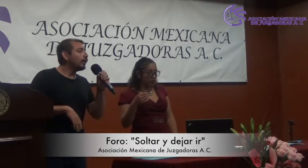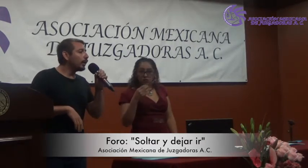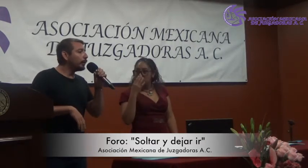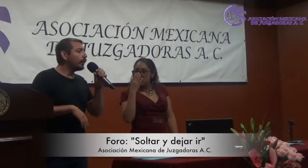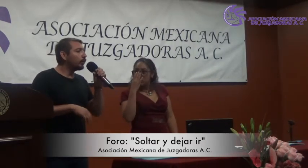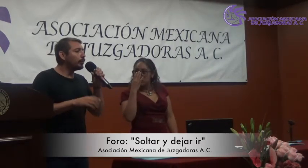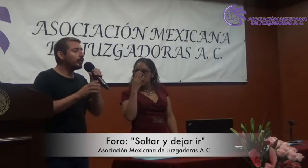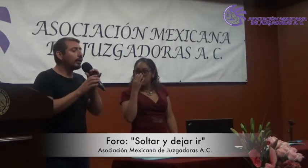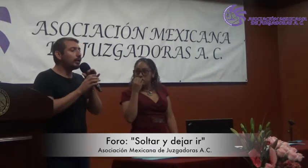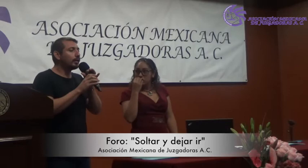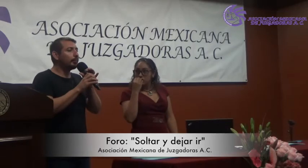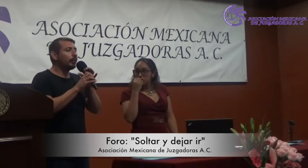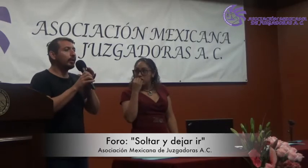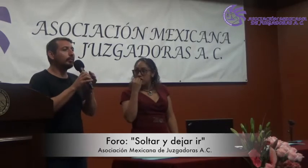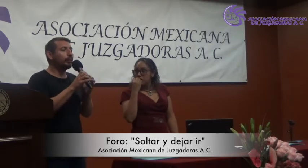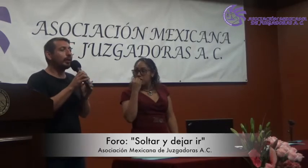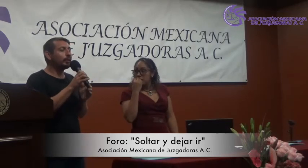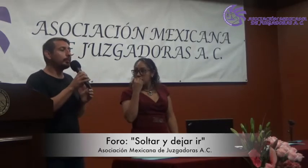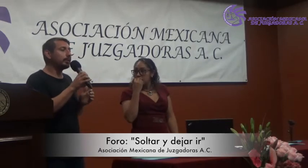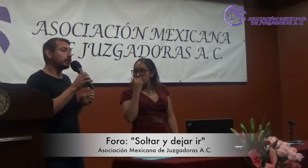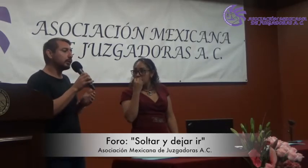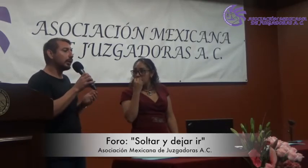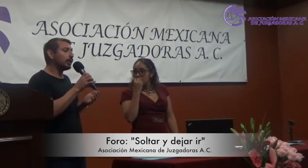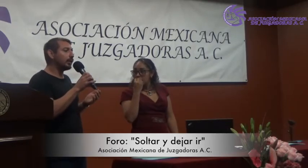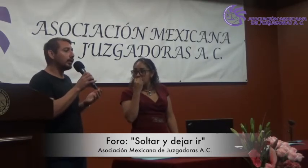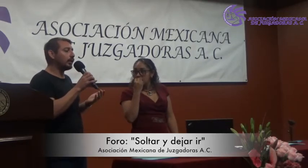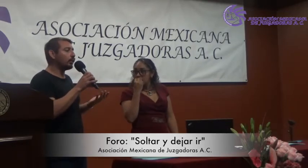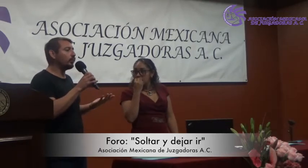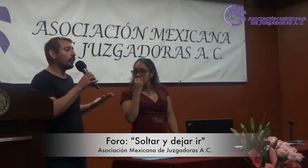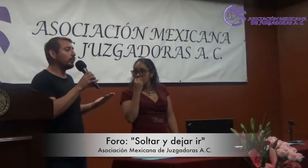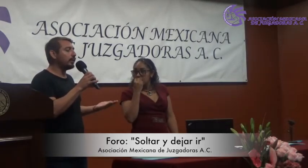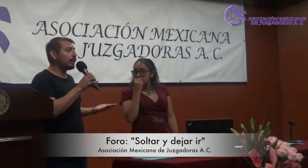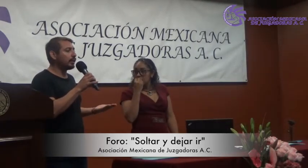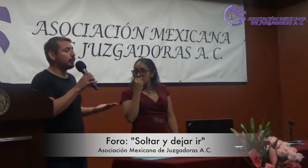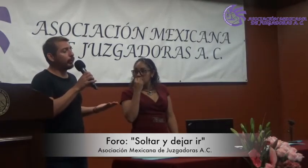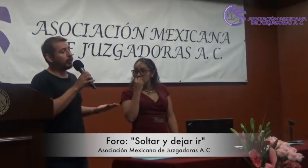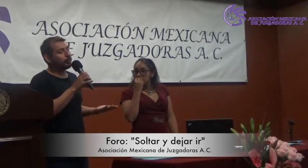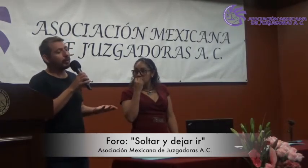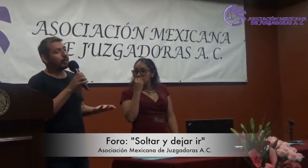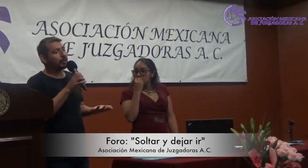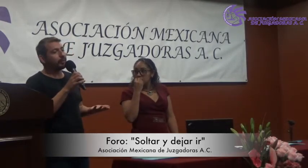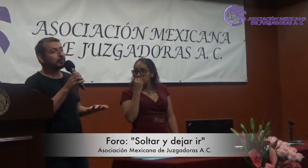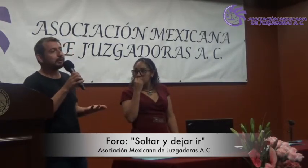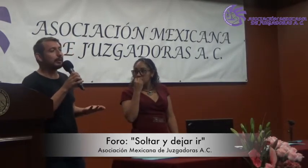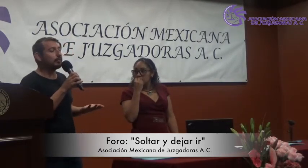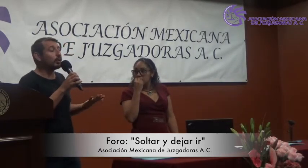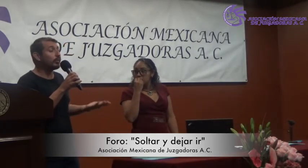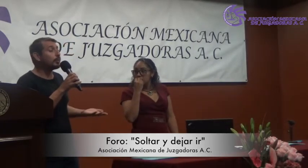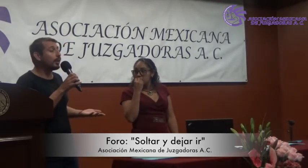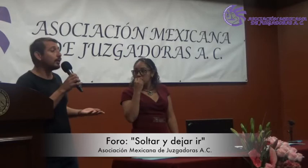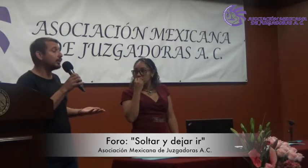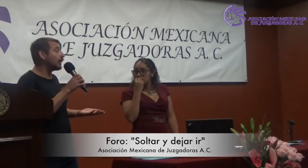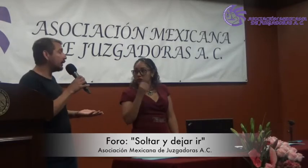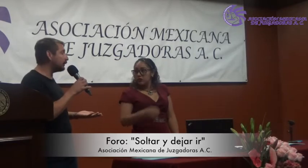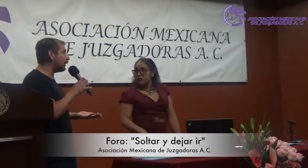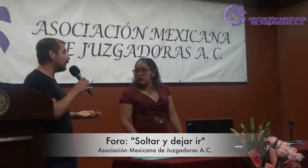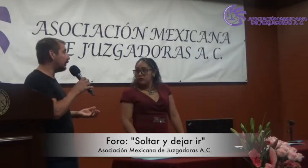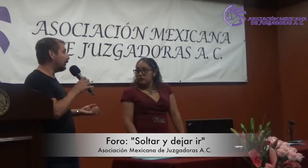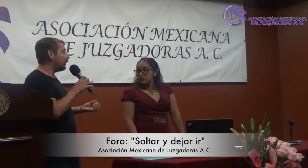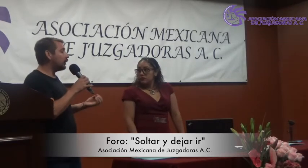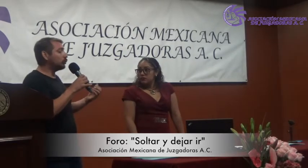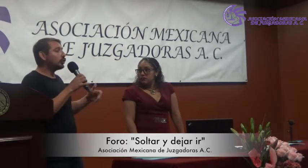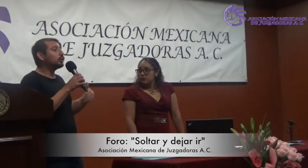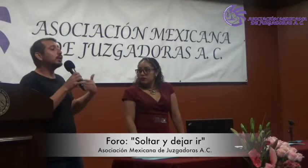Es que él acaba de comentar que, por ejemplo, hay una persona que tiene algún familiar que, por ejemplo, tenga una enfermedad que sea